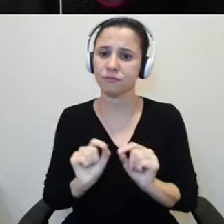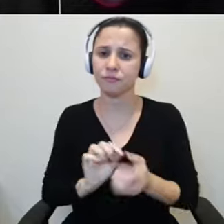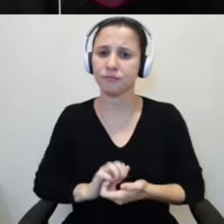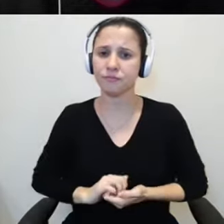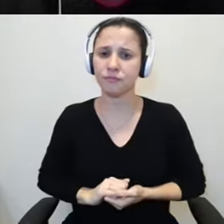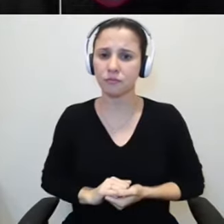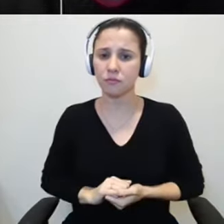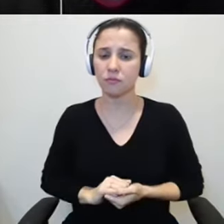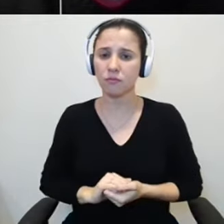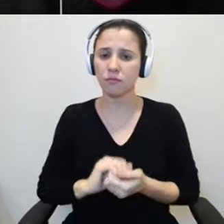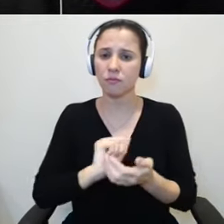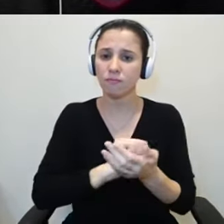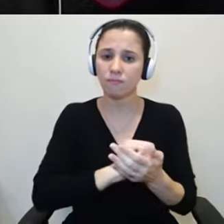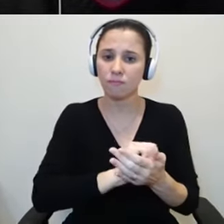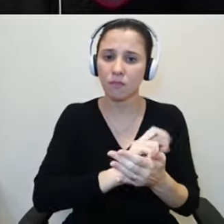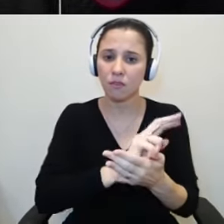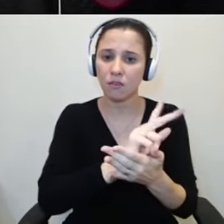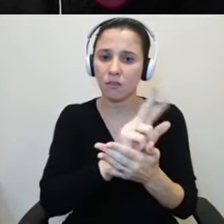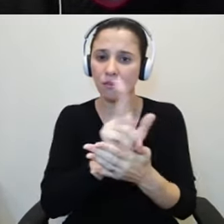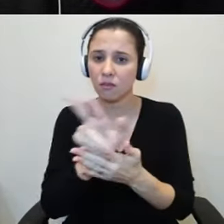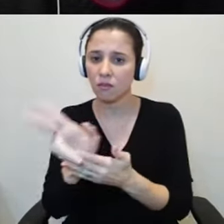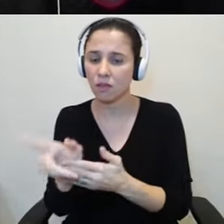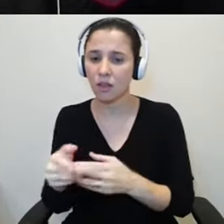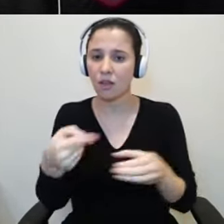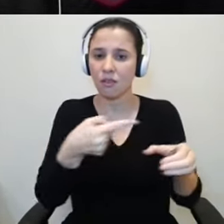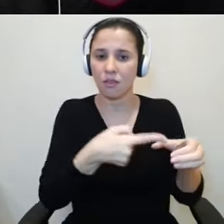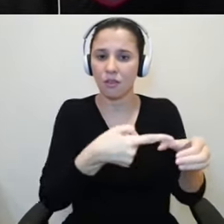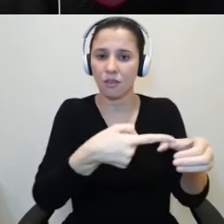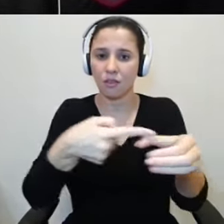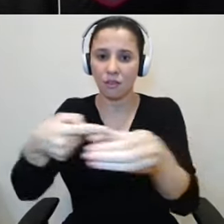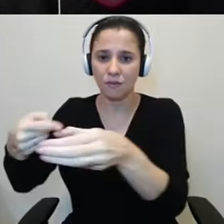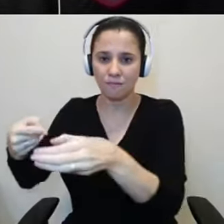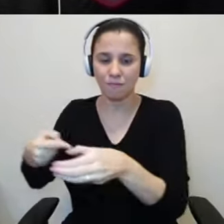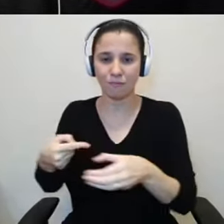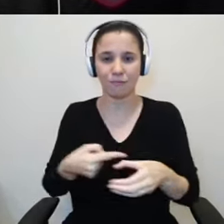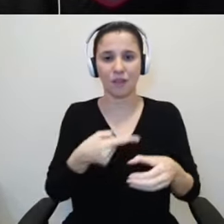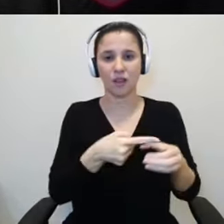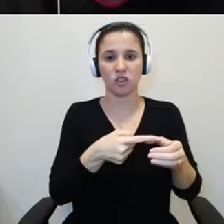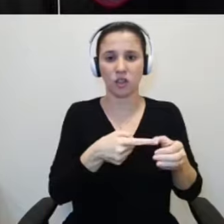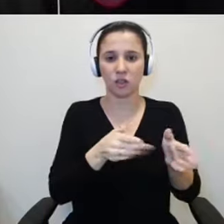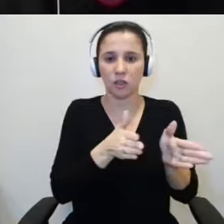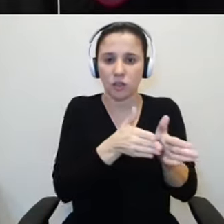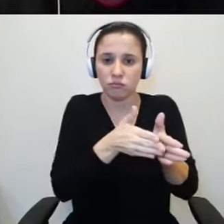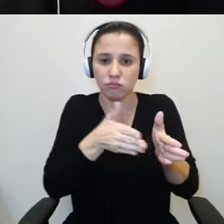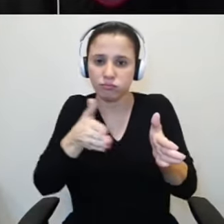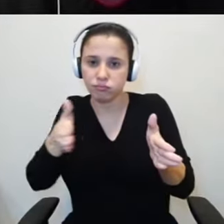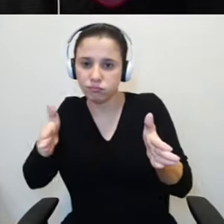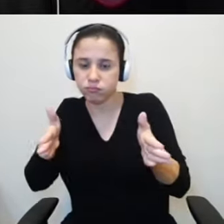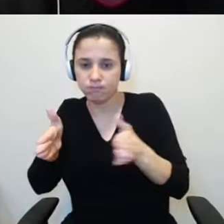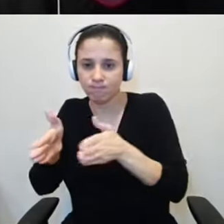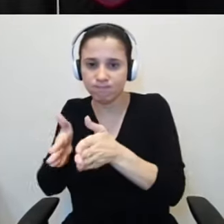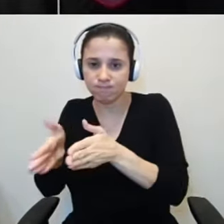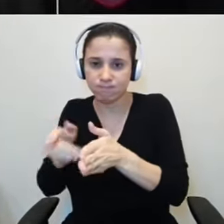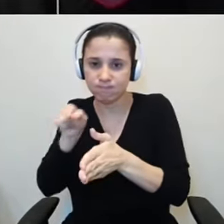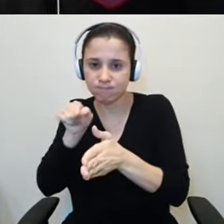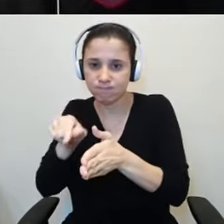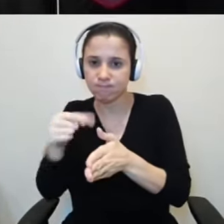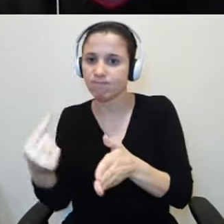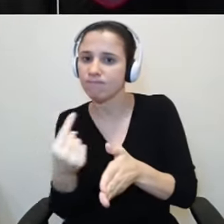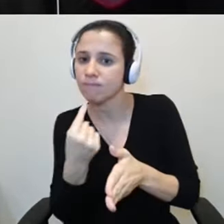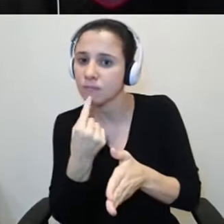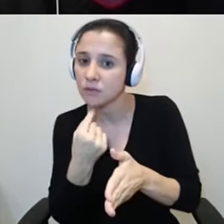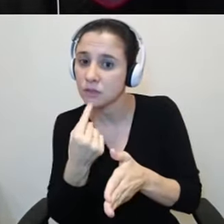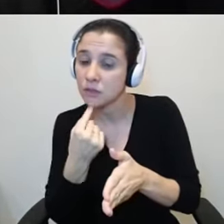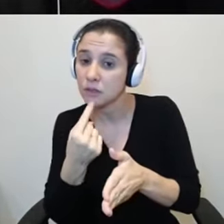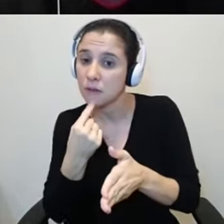várias cidades aqui que estão naquela fase vermelha, vamos dizer assim, da questão do protocolo de saúde estabelecido